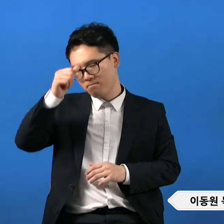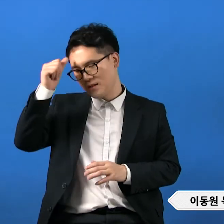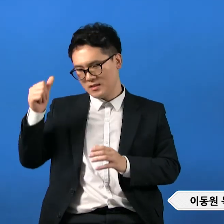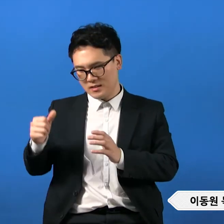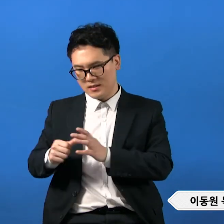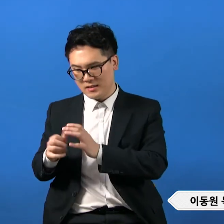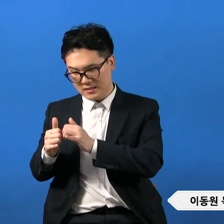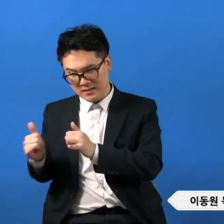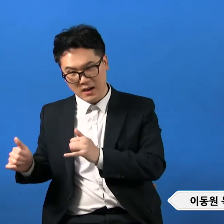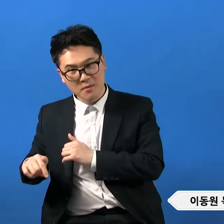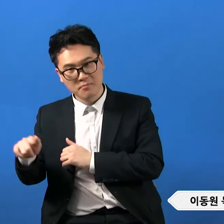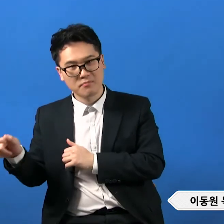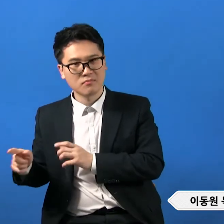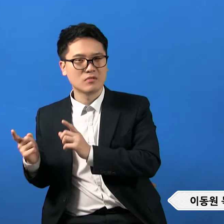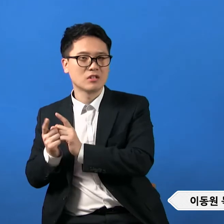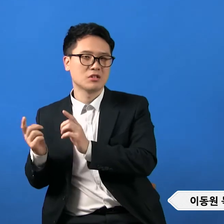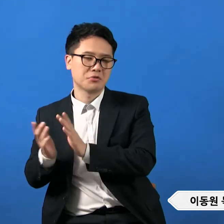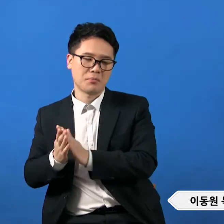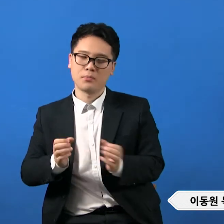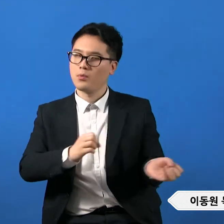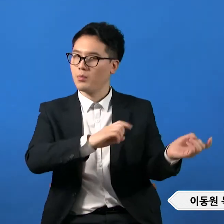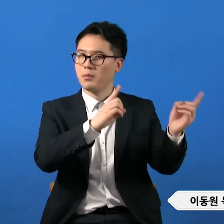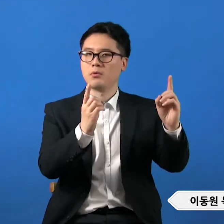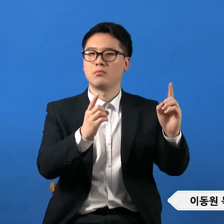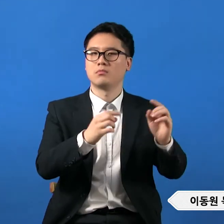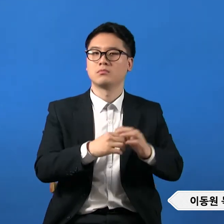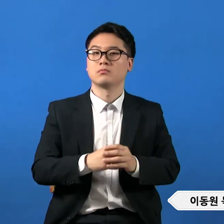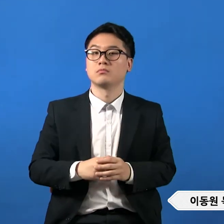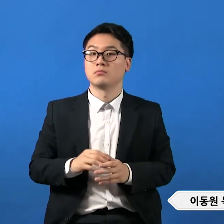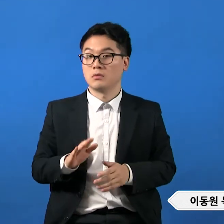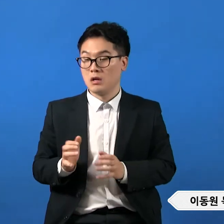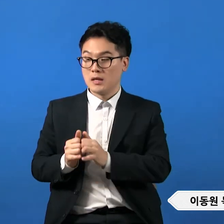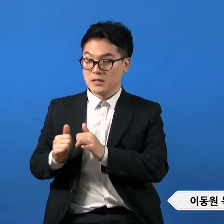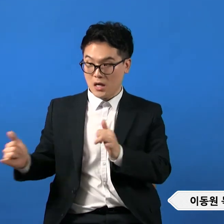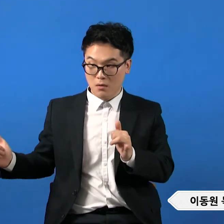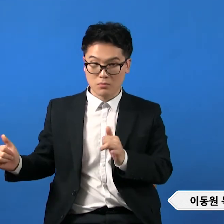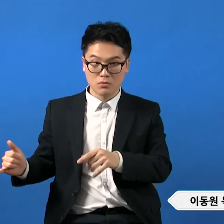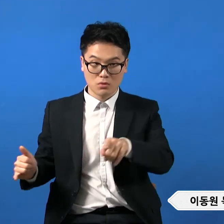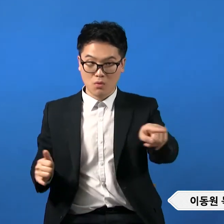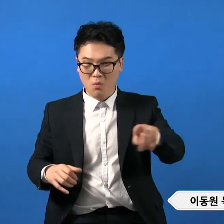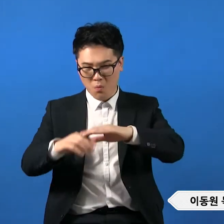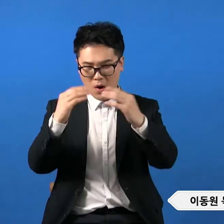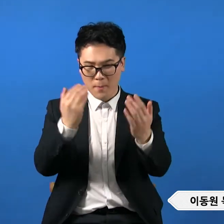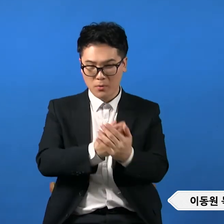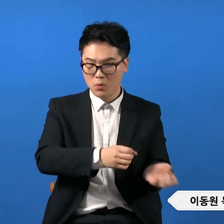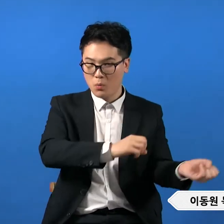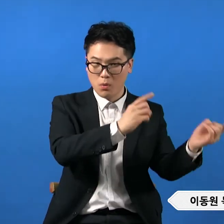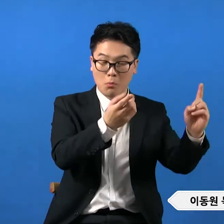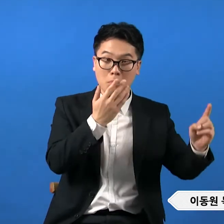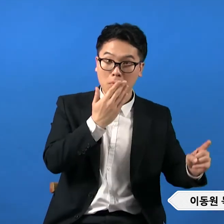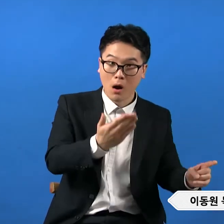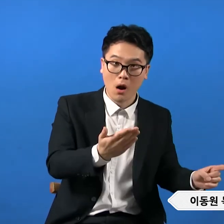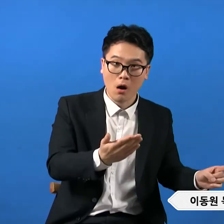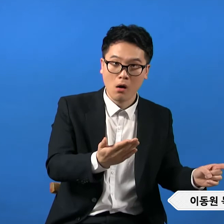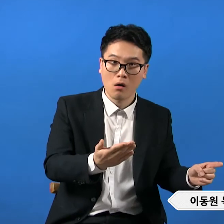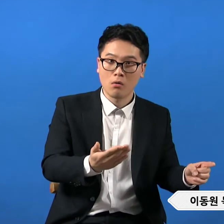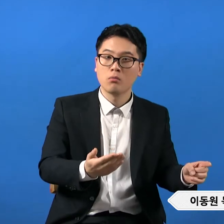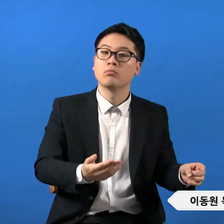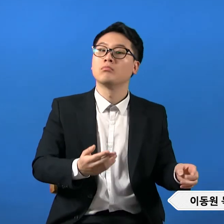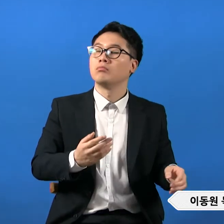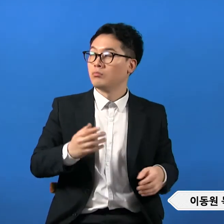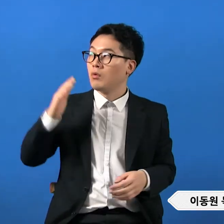일입니다. 자, 사람들이 이런 일을 할 수가 있었다면 전능자 하나님, 여호와 하나님이